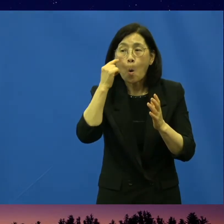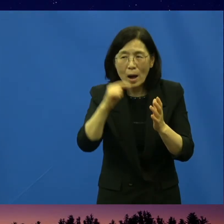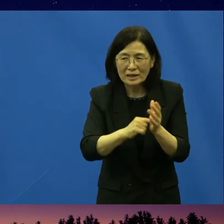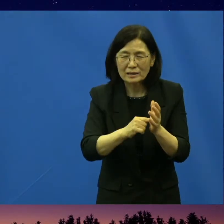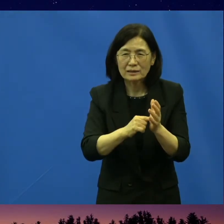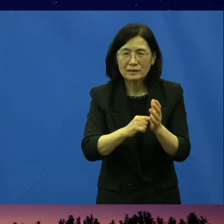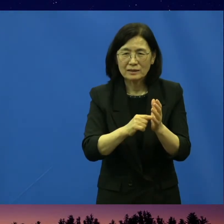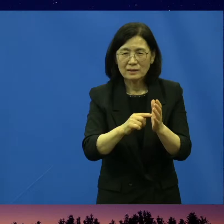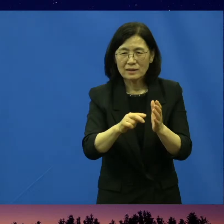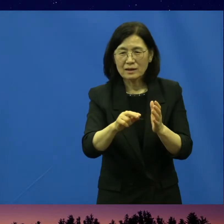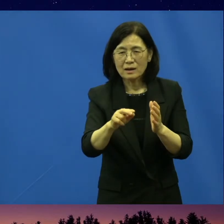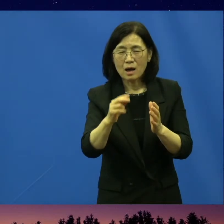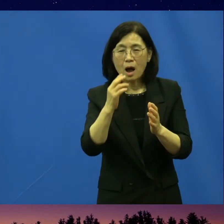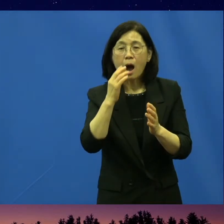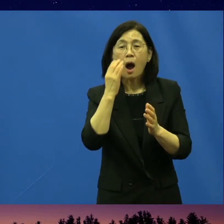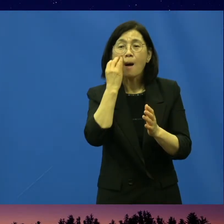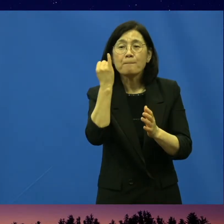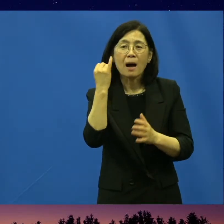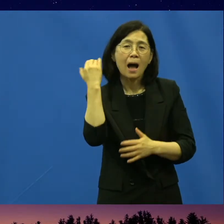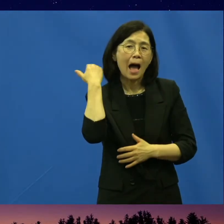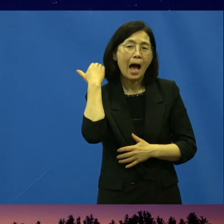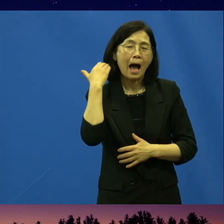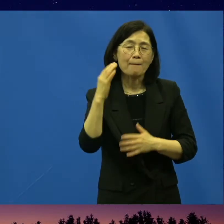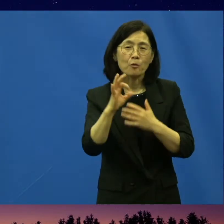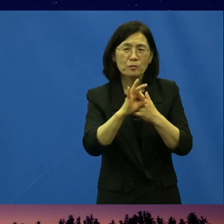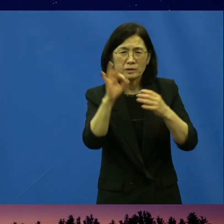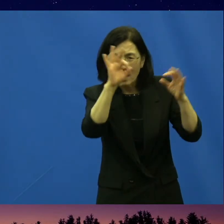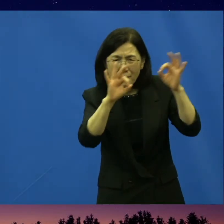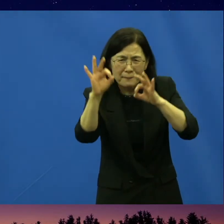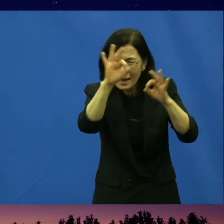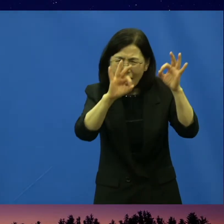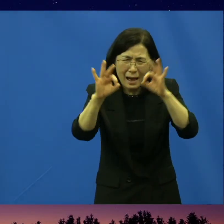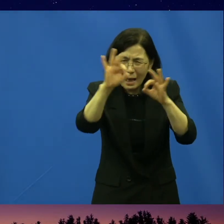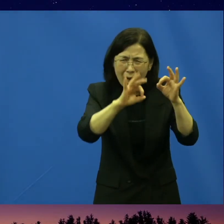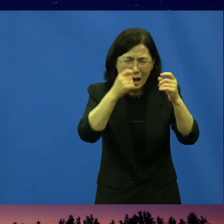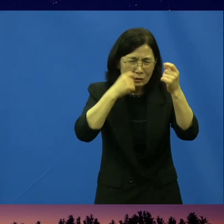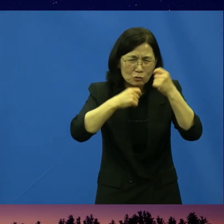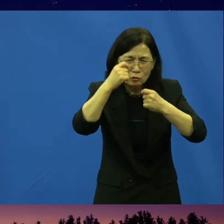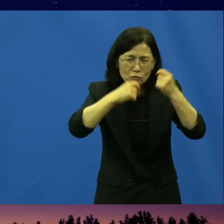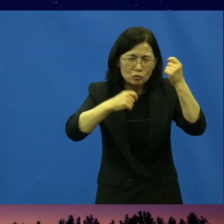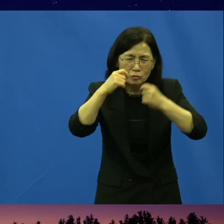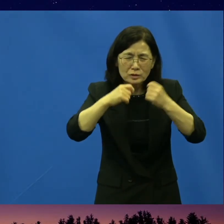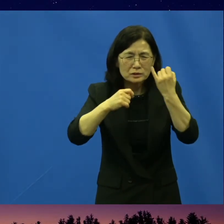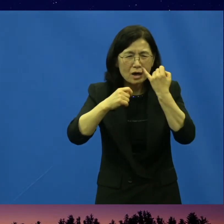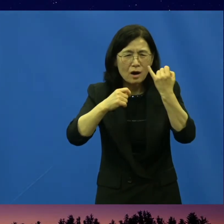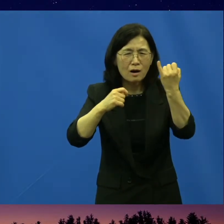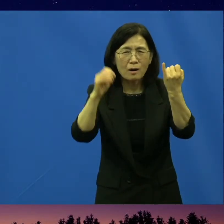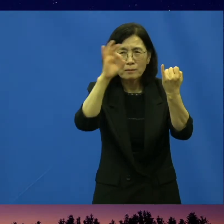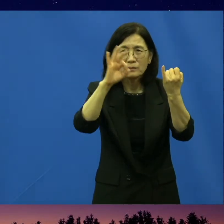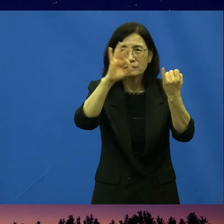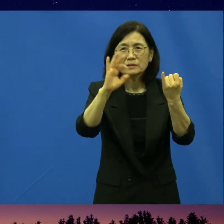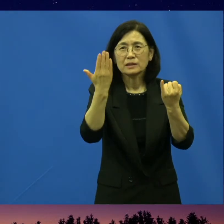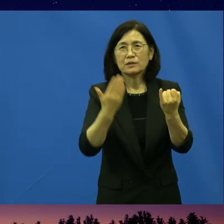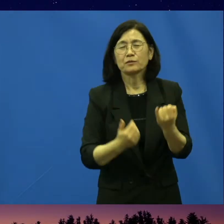한순간에 엄마가 뭐 부엌에 안 보이잖아. 그럼 불안해요. 그냥 막 와요. 울면서 와요. 기어서 와요.